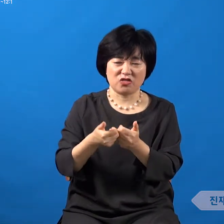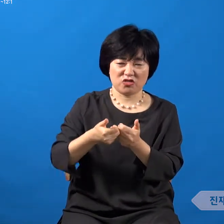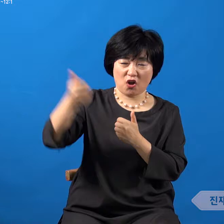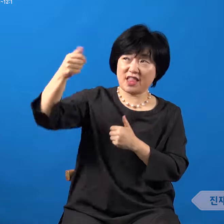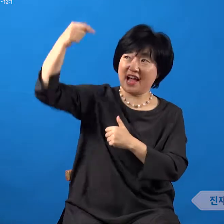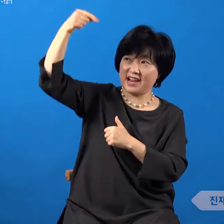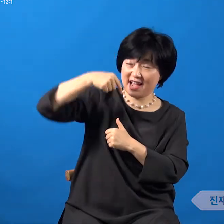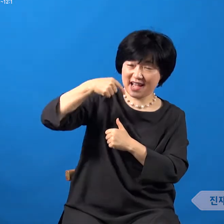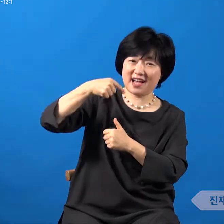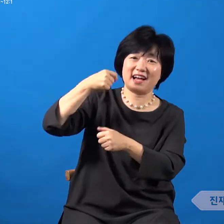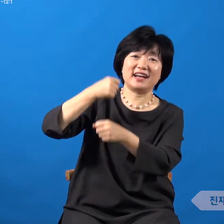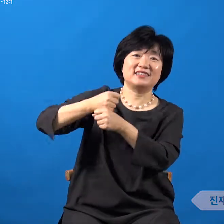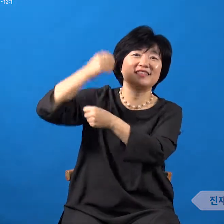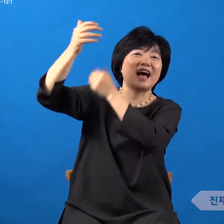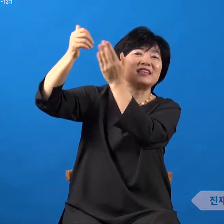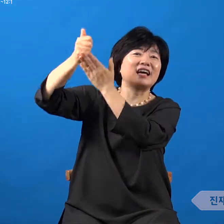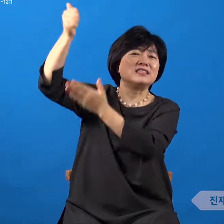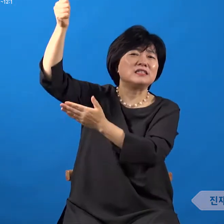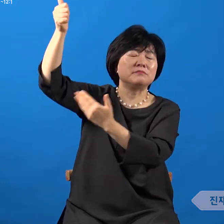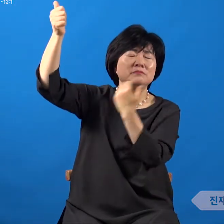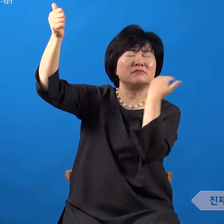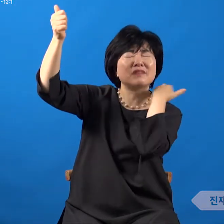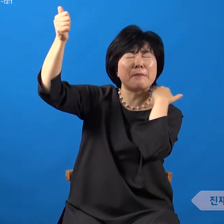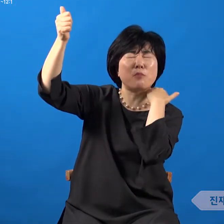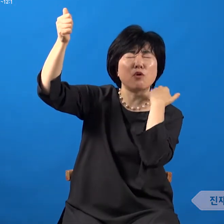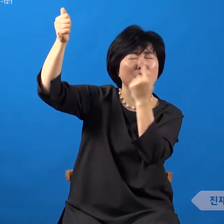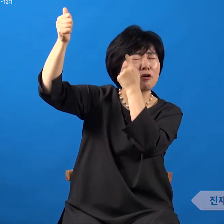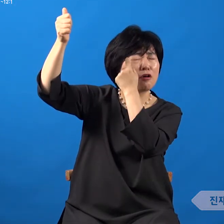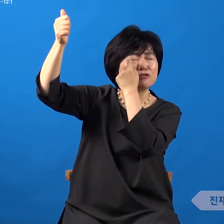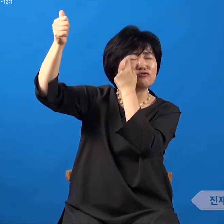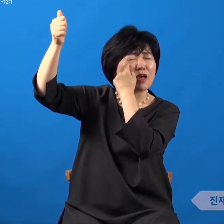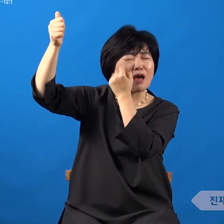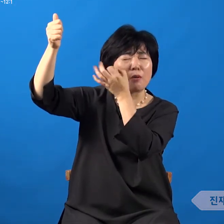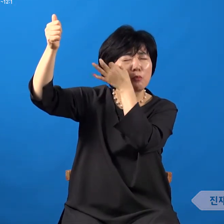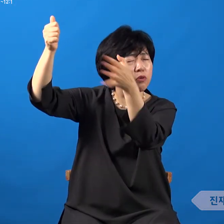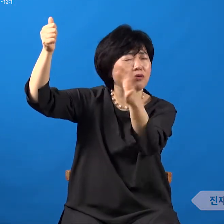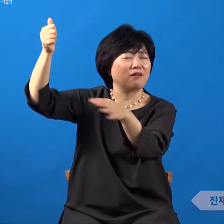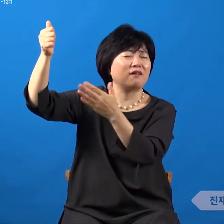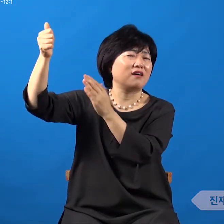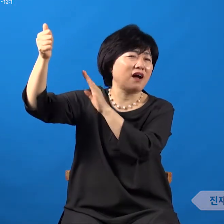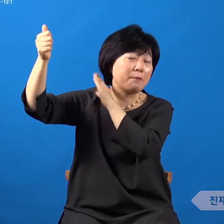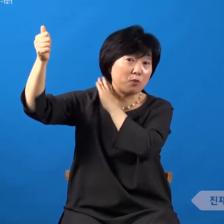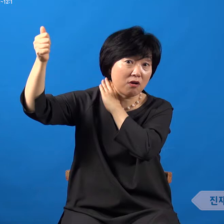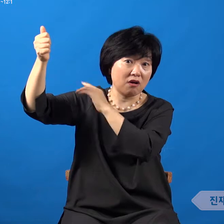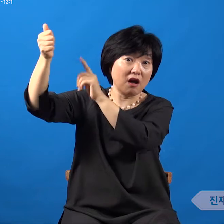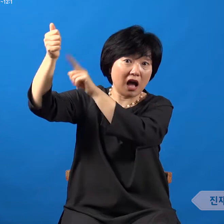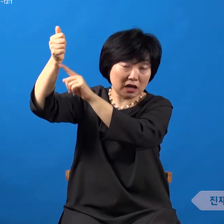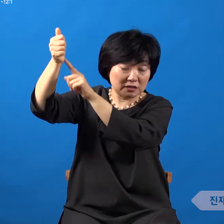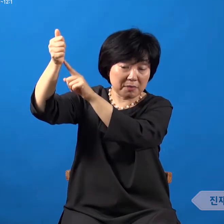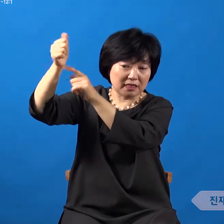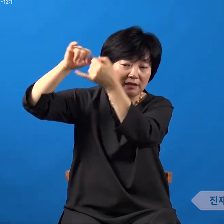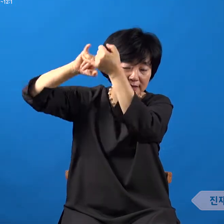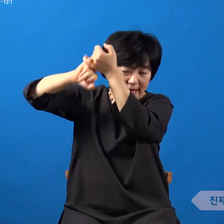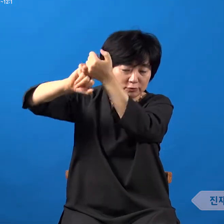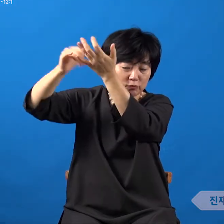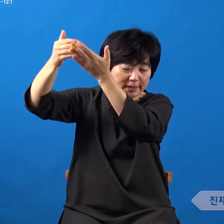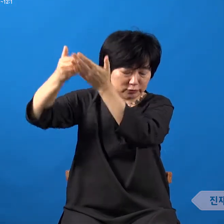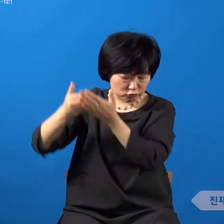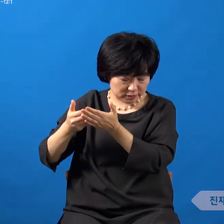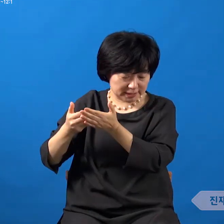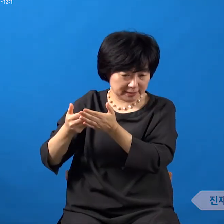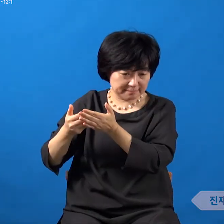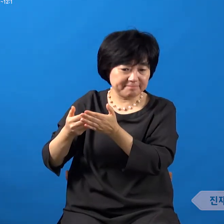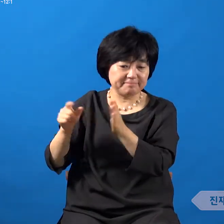떠나라고 하십니다. 보이지 않지만 그분을 향한 믿음으로, 약속에 대한 믿음으로, 우리를 향한